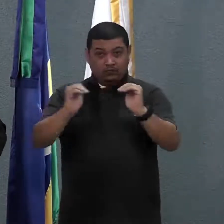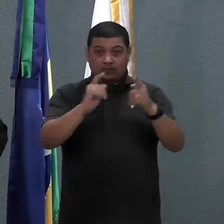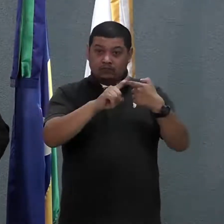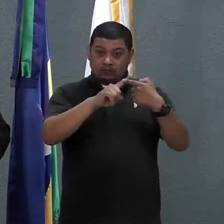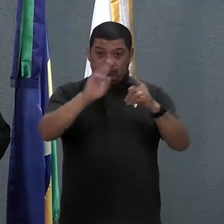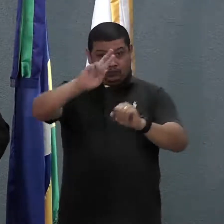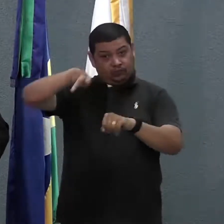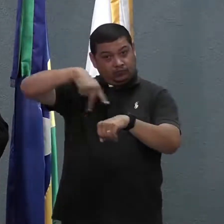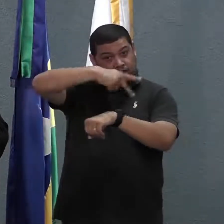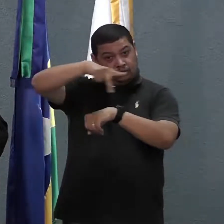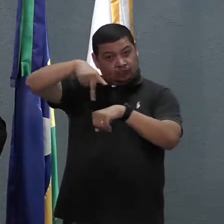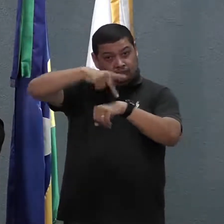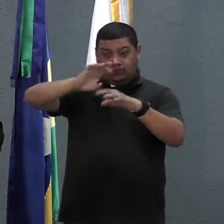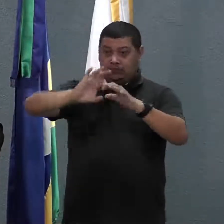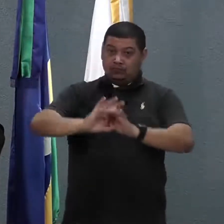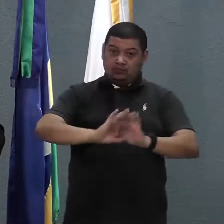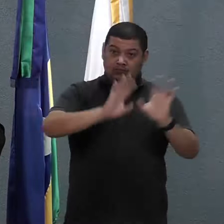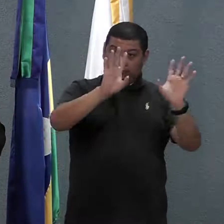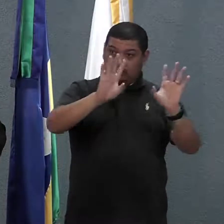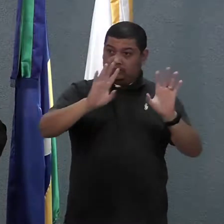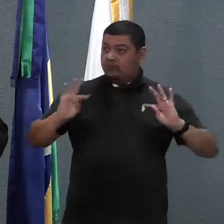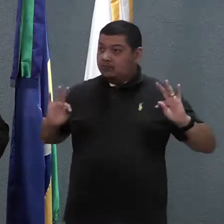país laico, somos adultos.